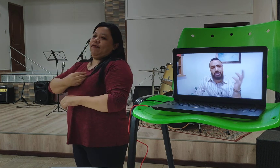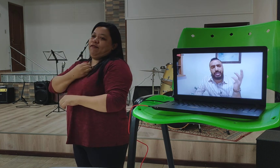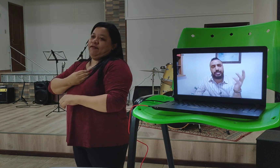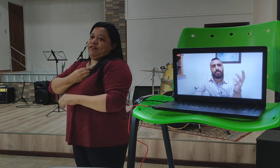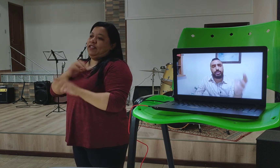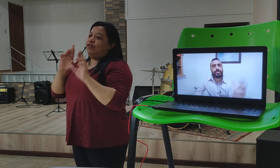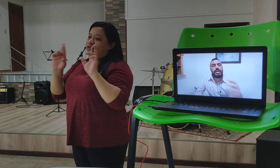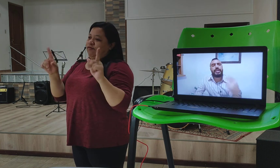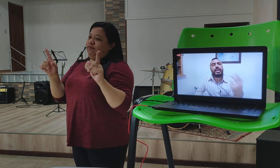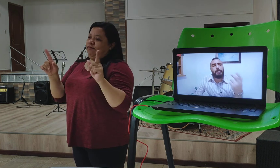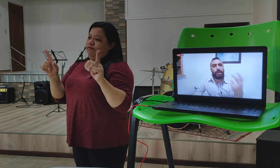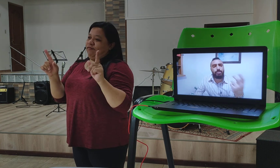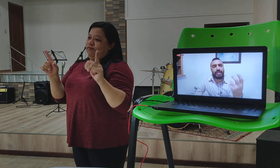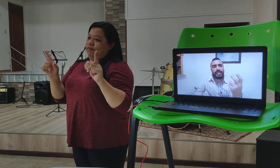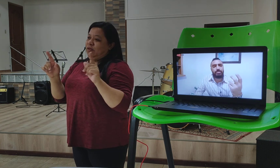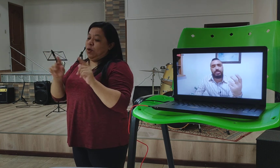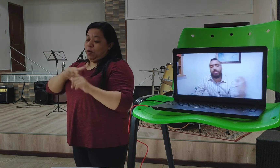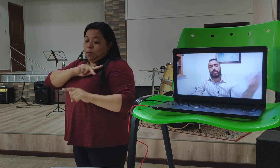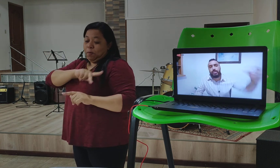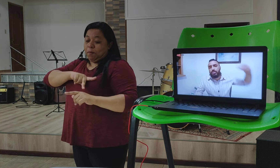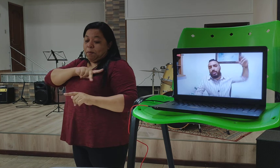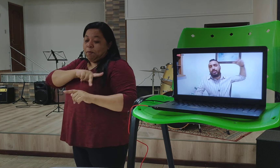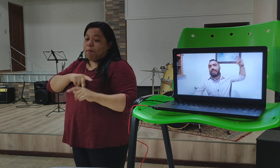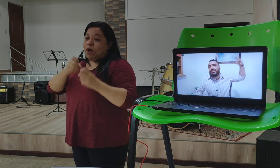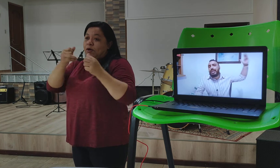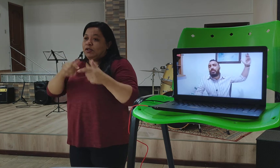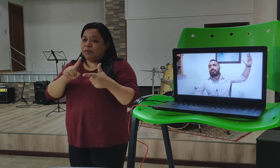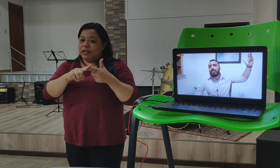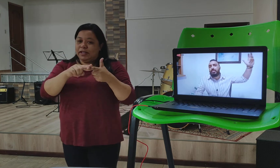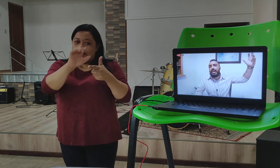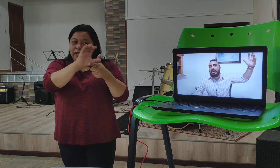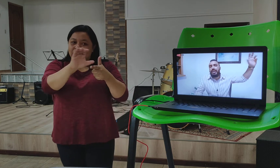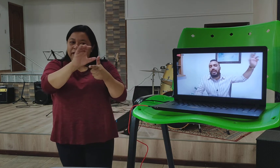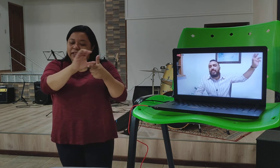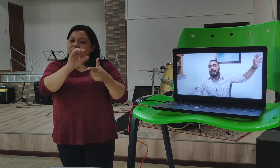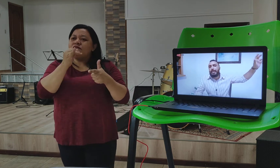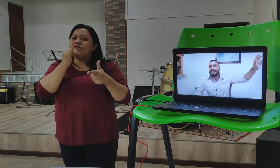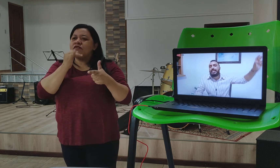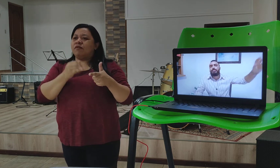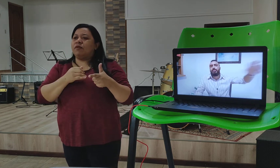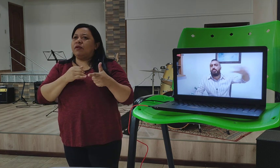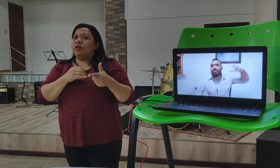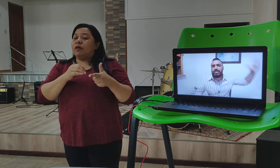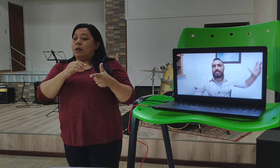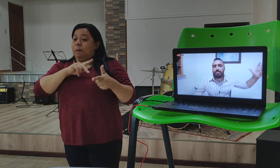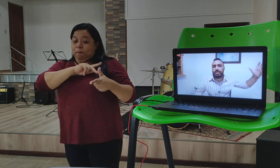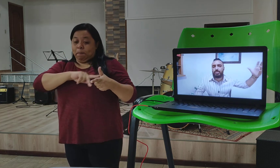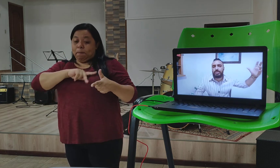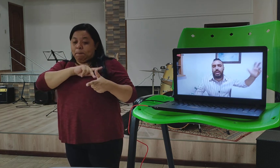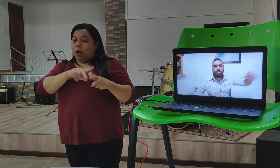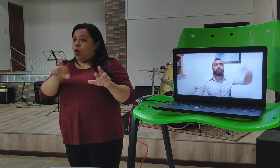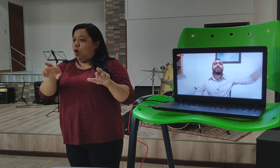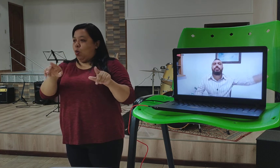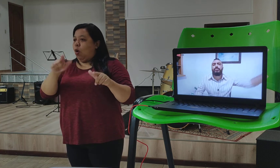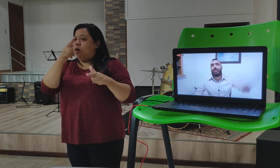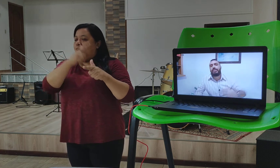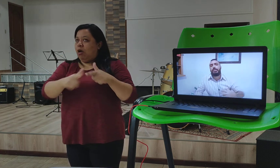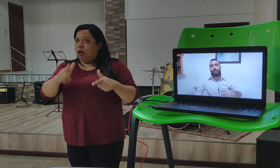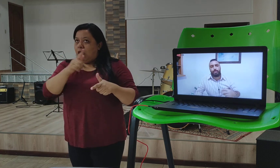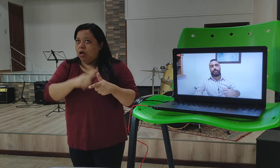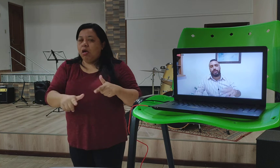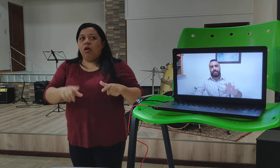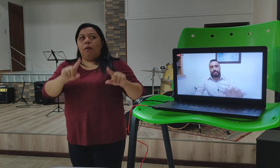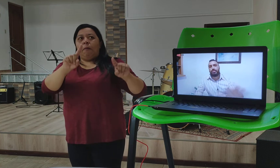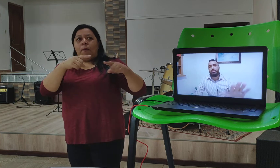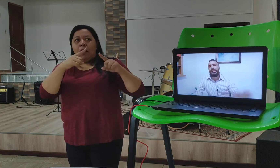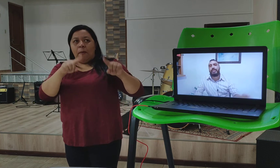que o texto quer dizer com isso? O que Paulo está querendo dizer com isso quando ele está contando lá que havia passado por muitas tribulações, lutas por fora,